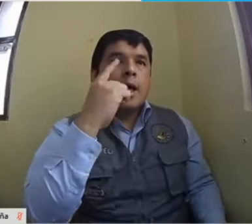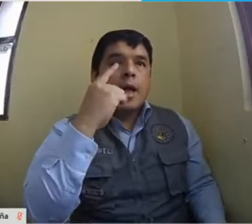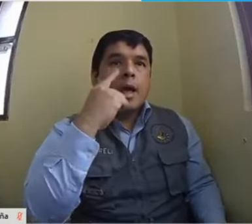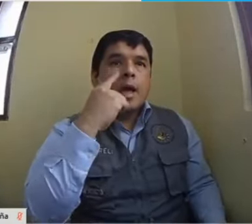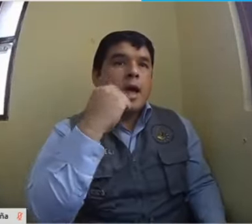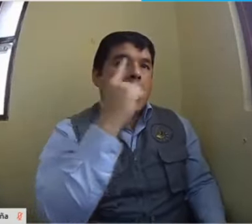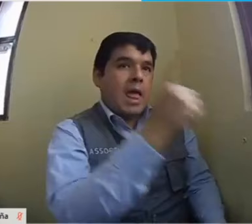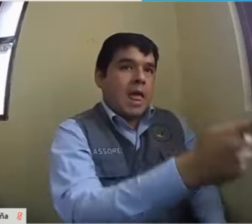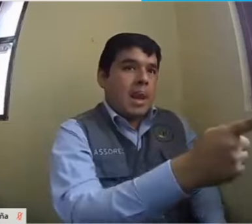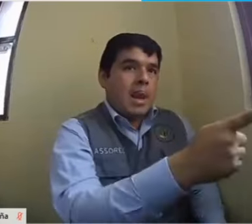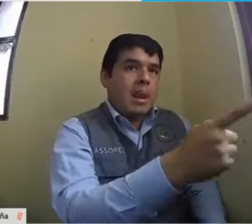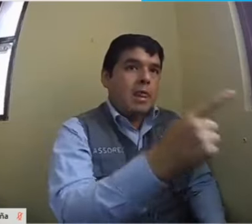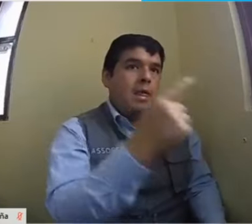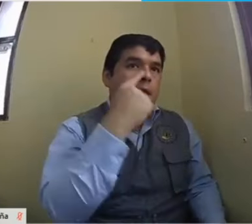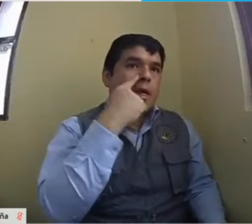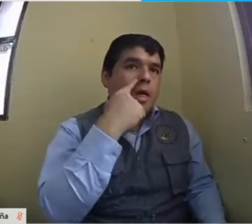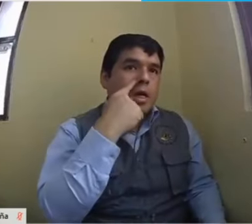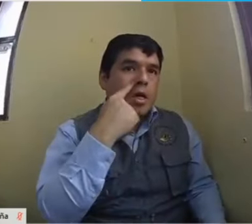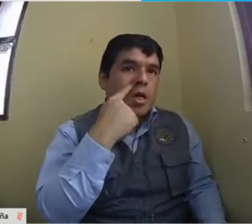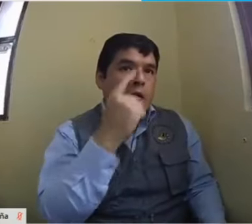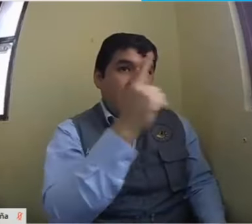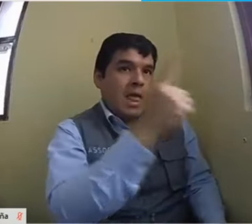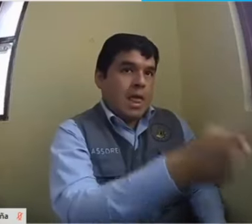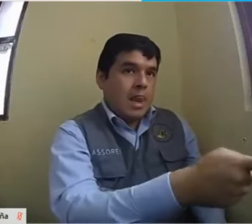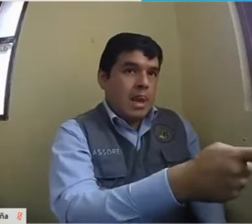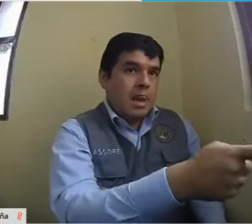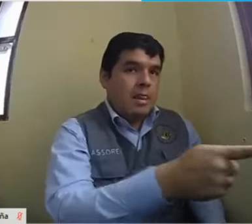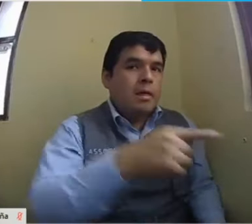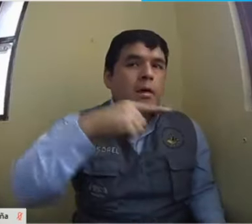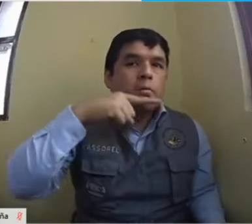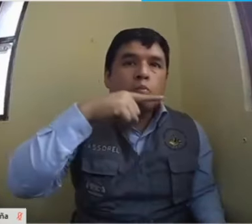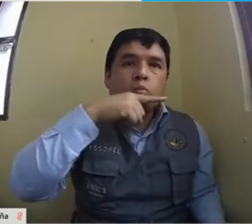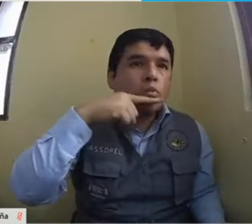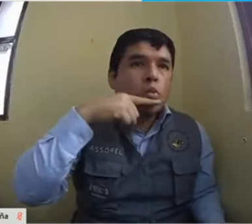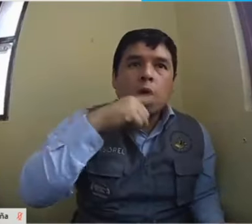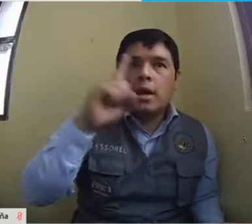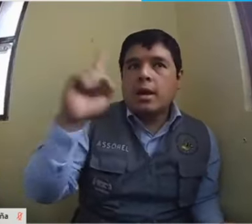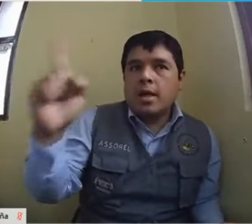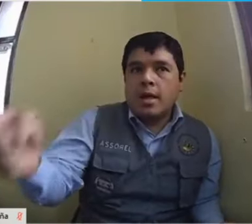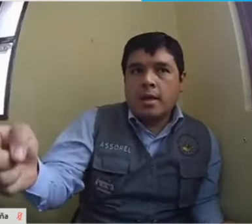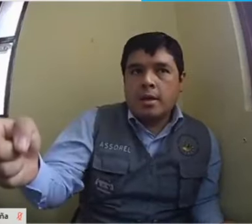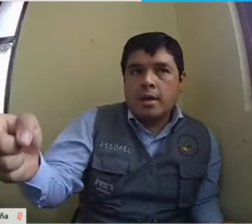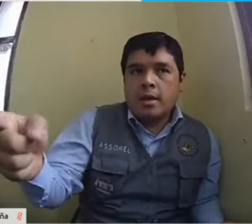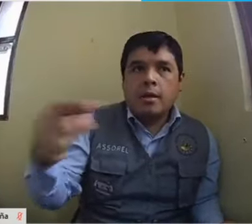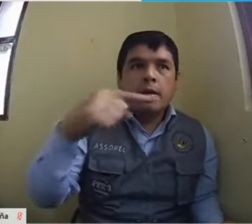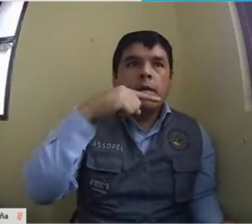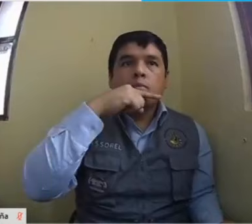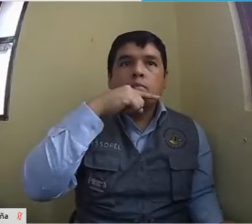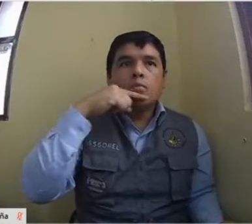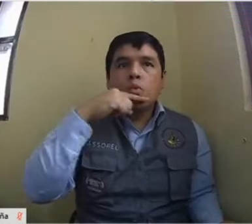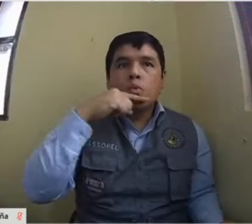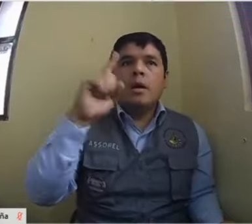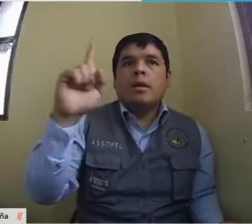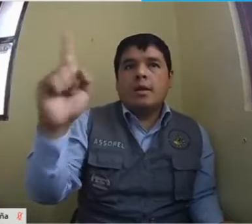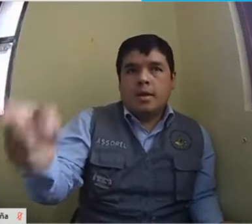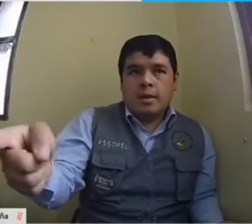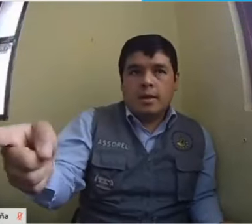señalando a una persona. Él, género hombre, y señalas. Ella, mujer, y